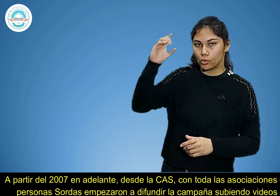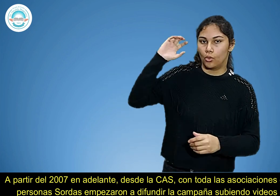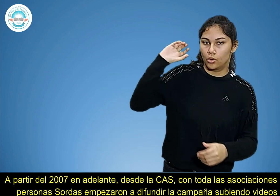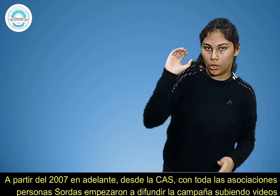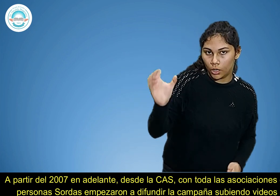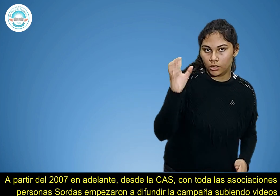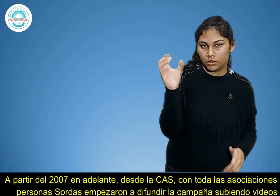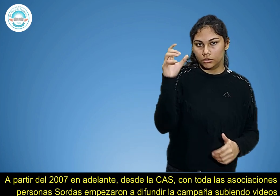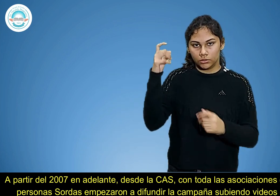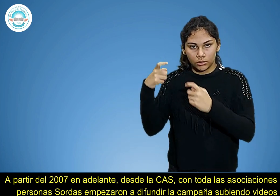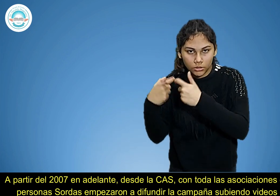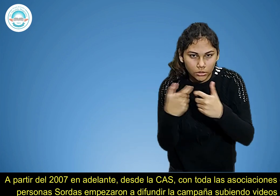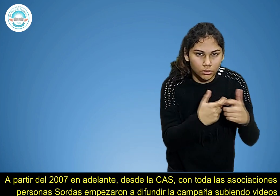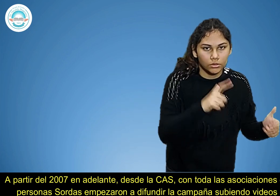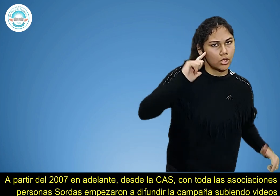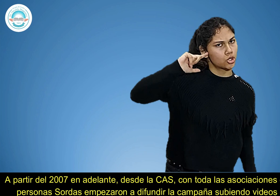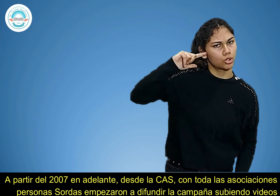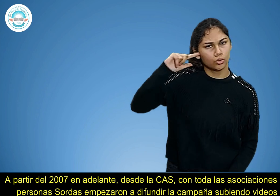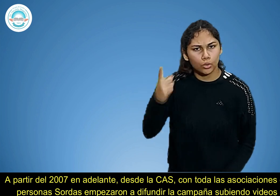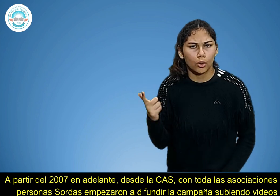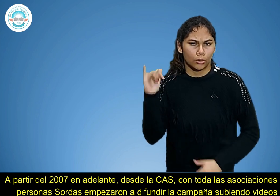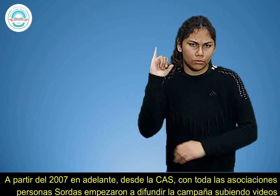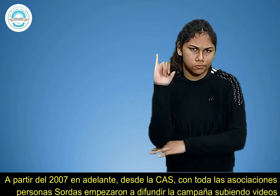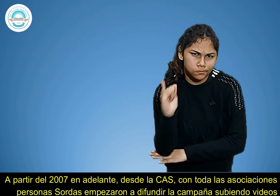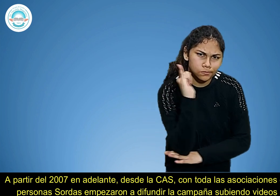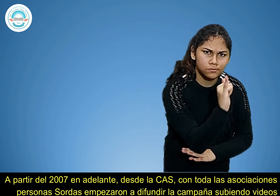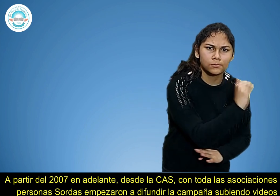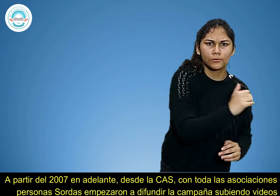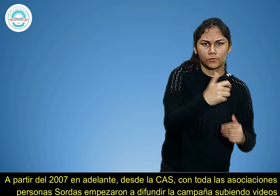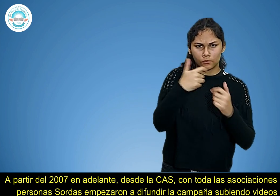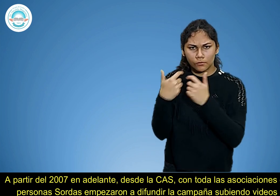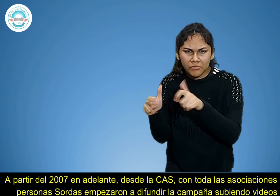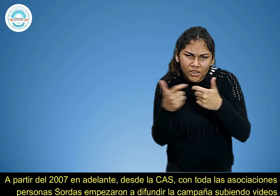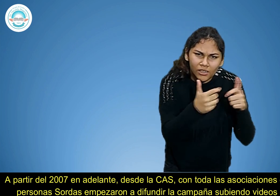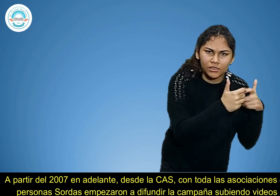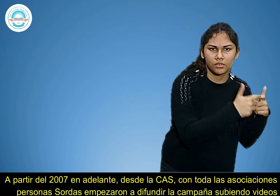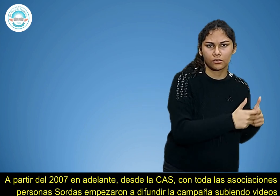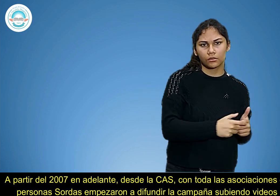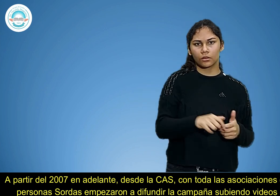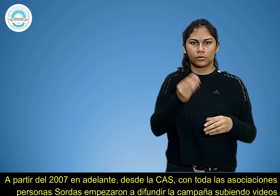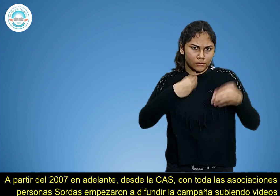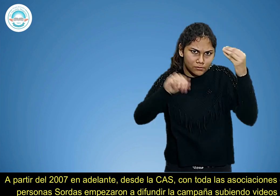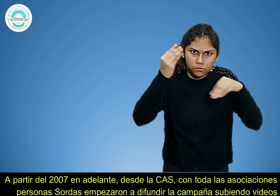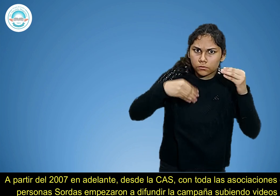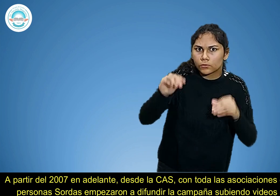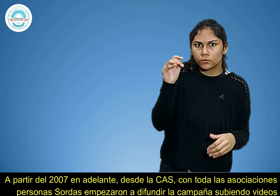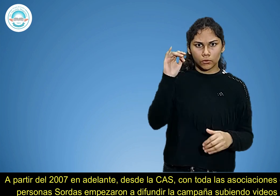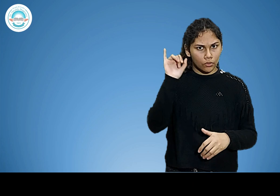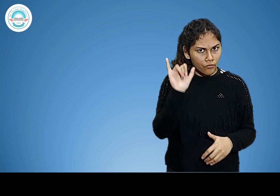sordas, empezaron a difundir la campaña subiendo videos en todas las redes sociales,